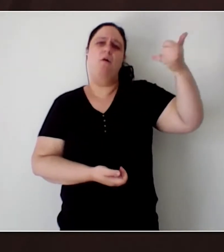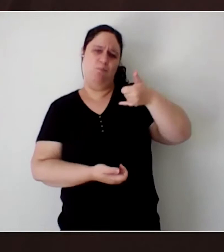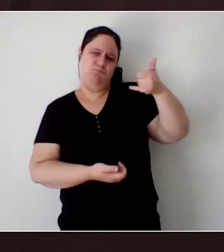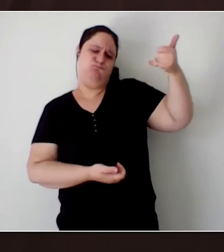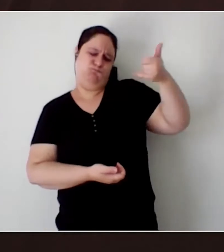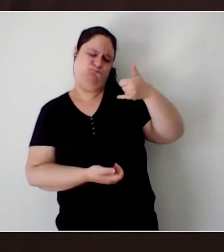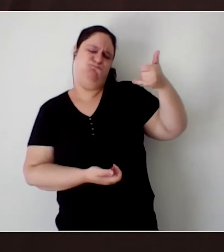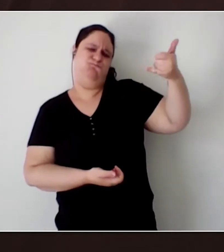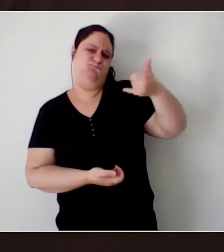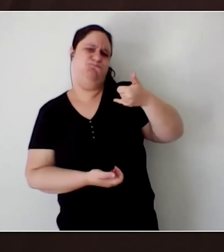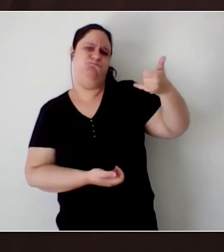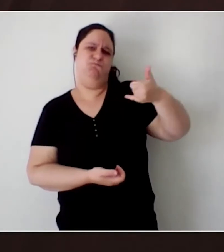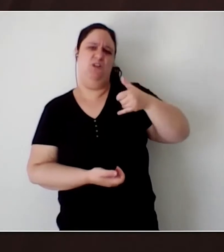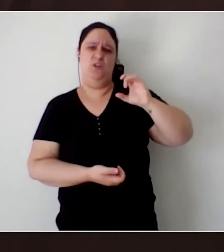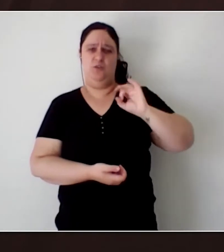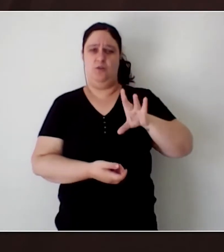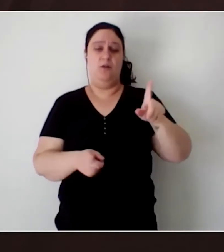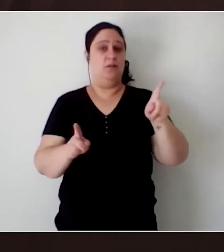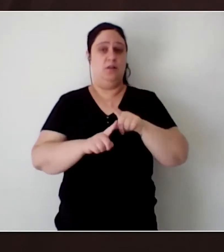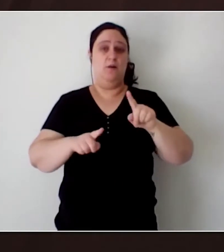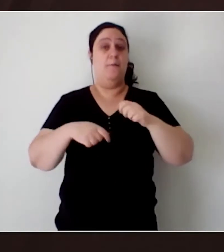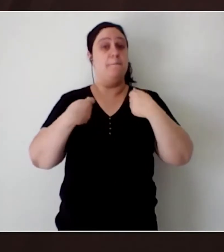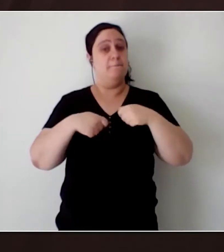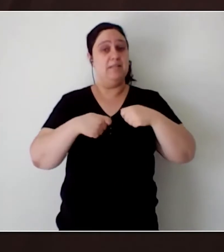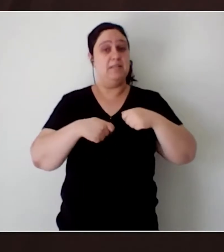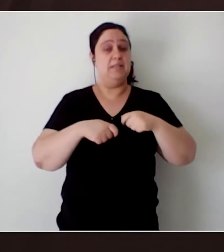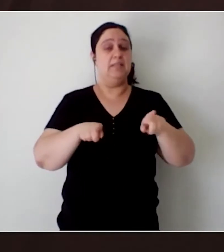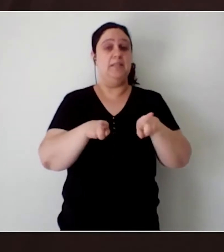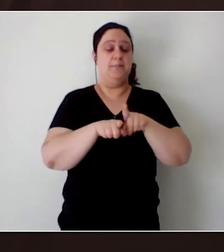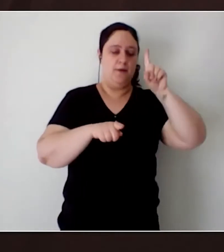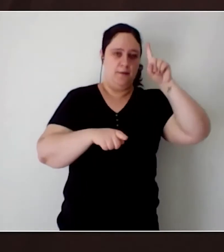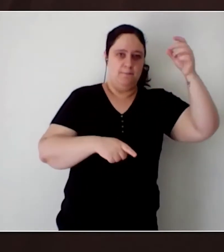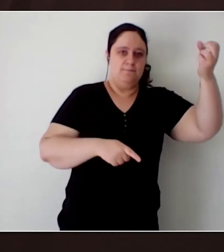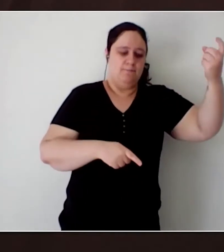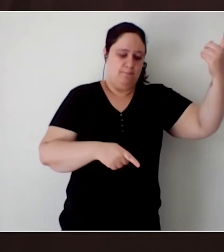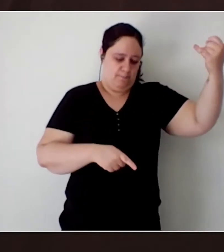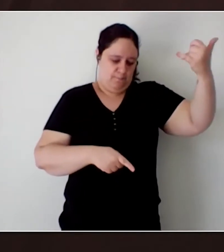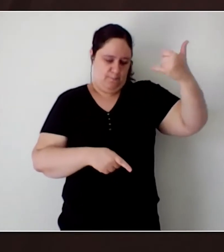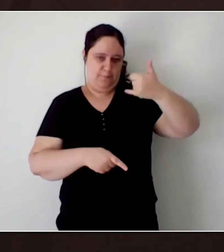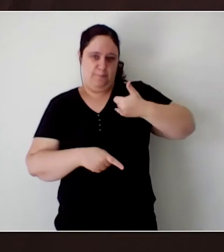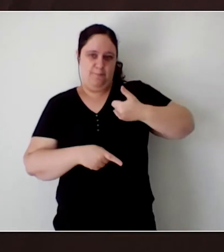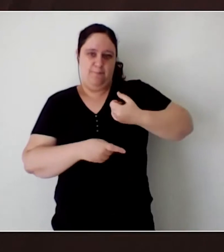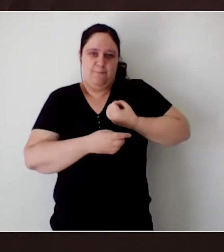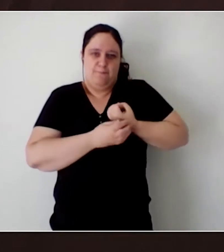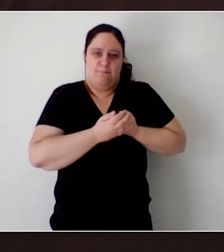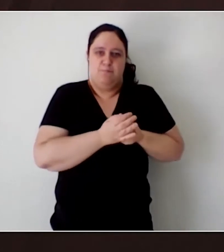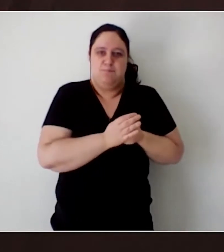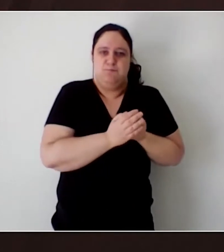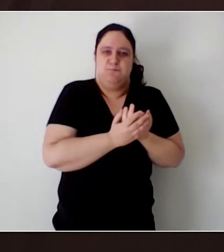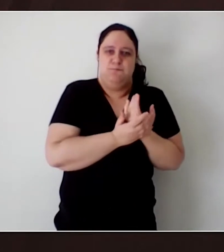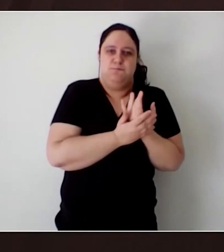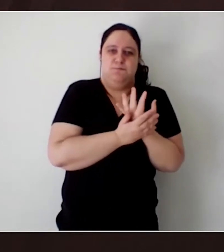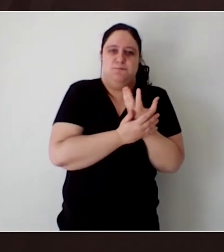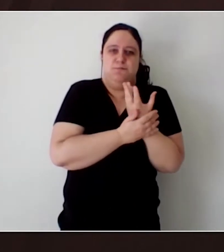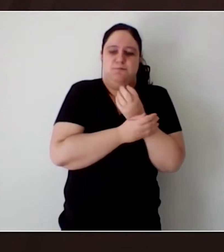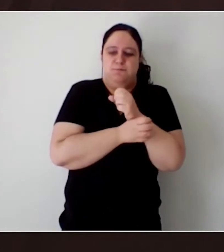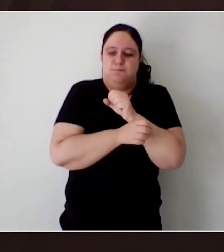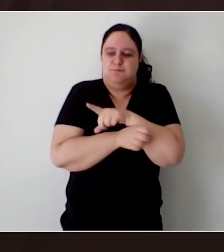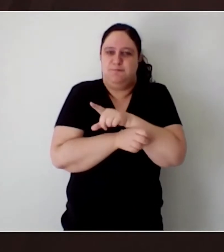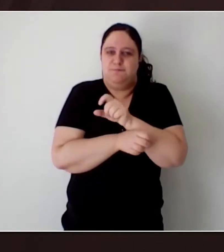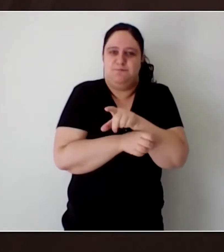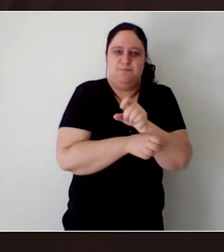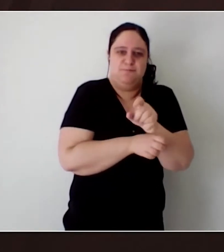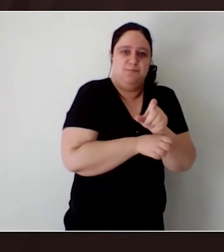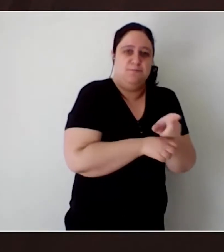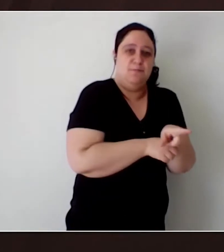palavra não frutifique no nosso coração e não produza fruto para Ele. Porque a igreja não